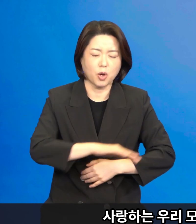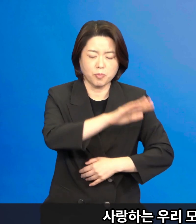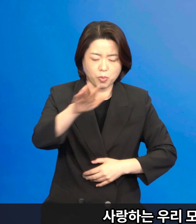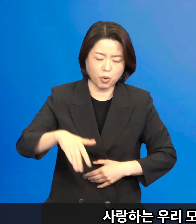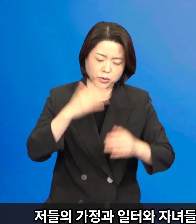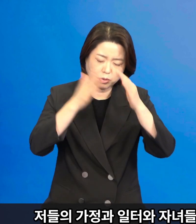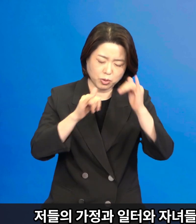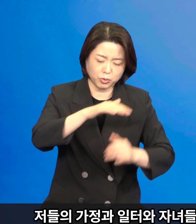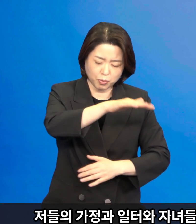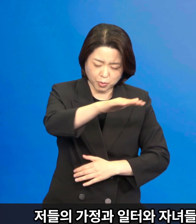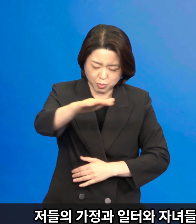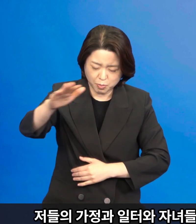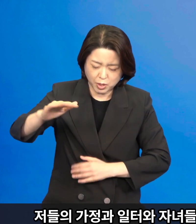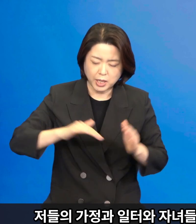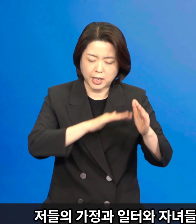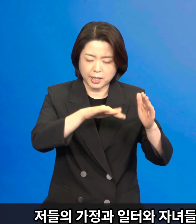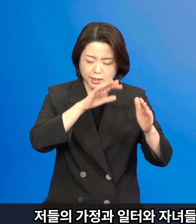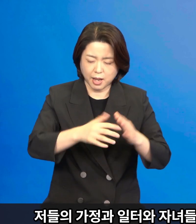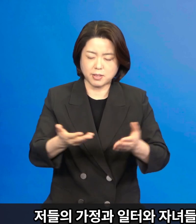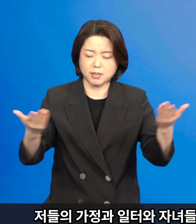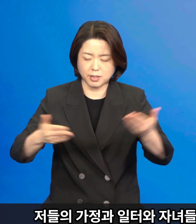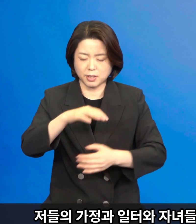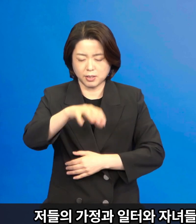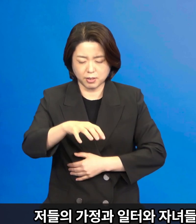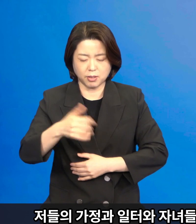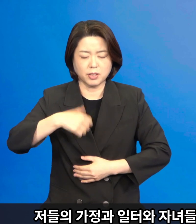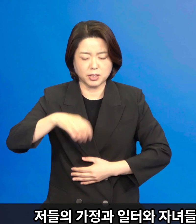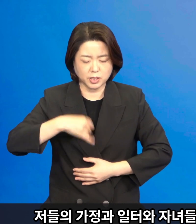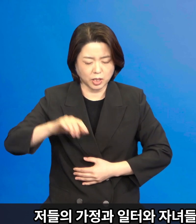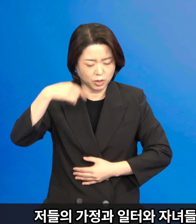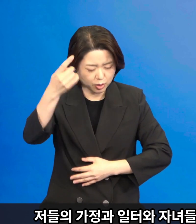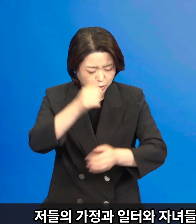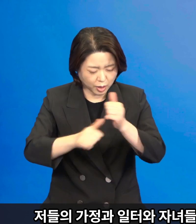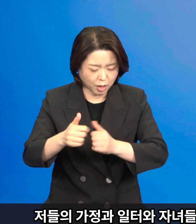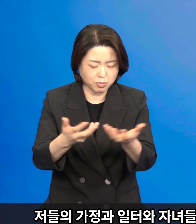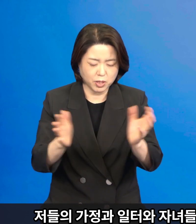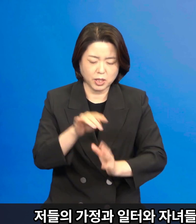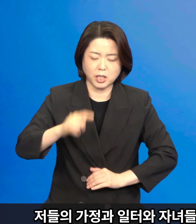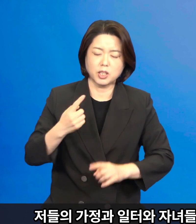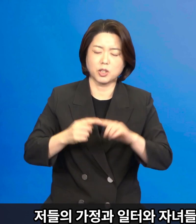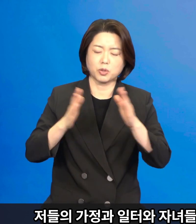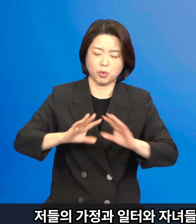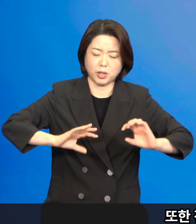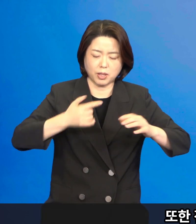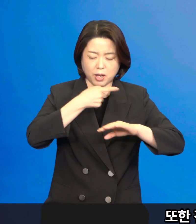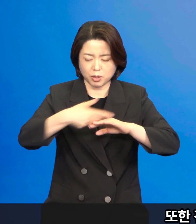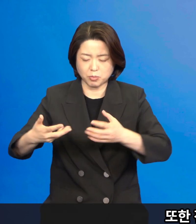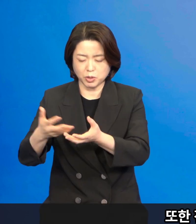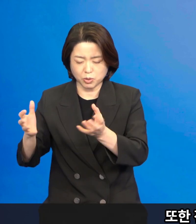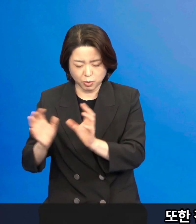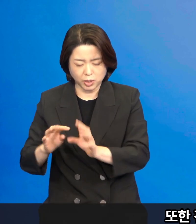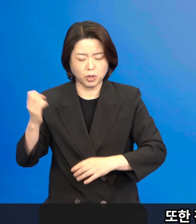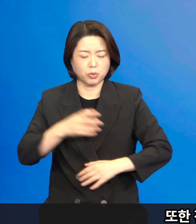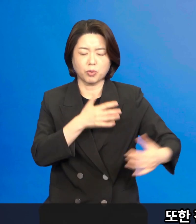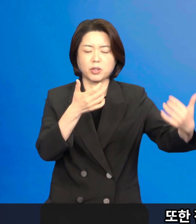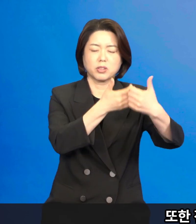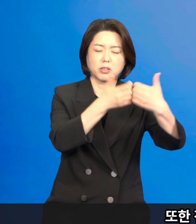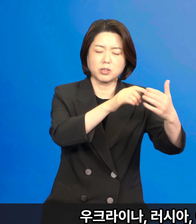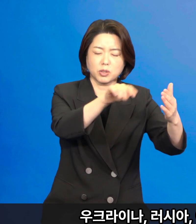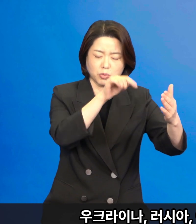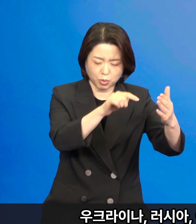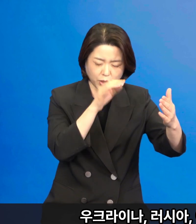성도들 머리 위에 저들의 가정과 일터와 자녀들, 다음 세대의 교회와 나라와 민족 가운데, 또한 전쟁 가운데